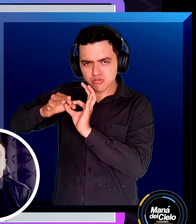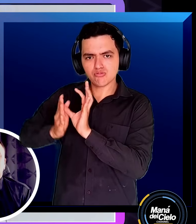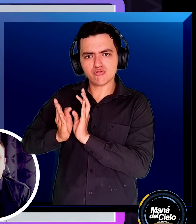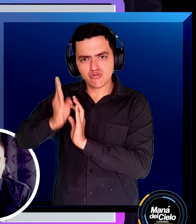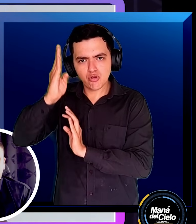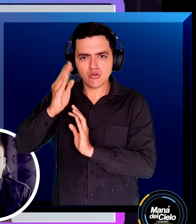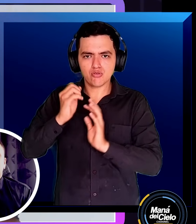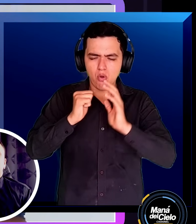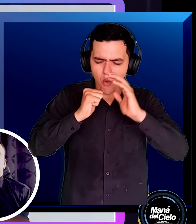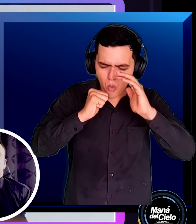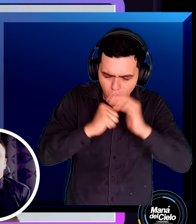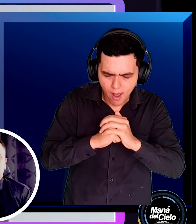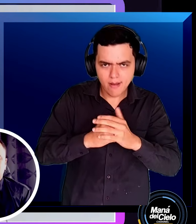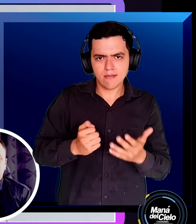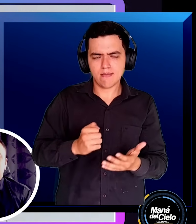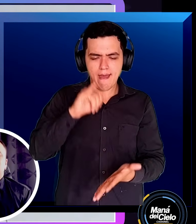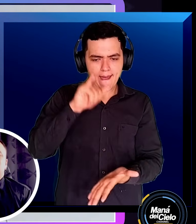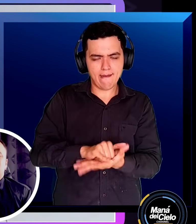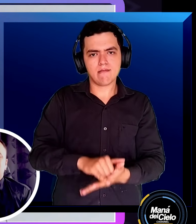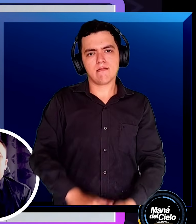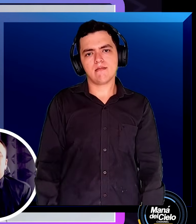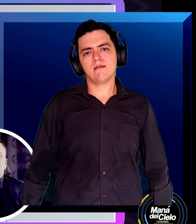y ayunará.